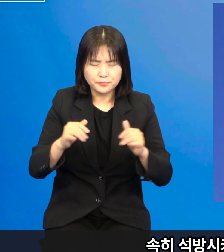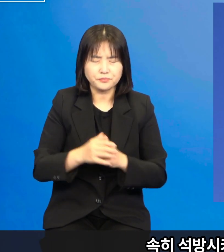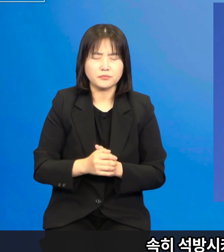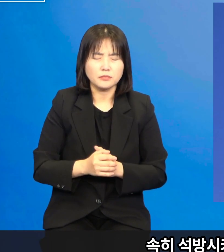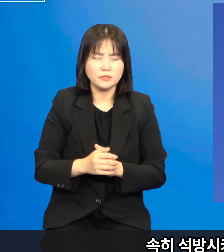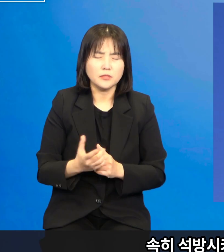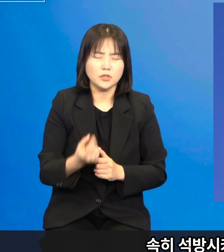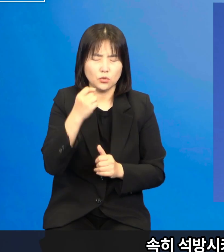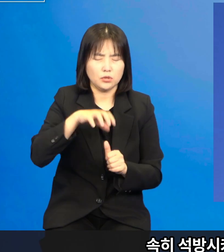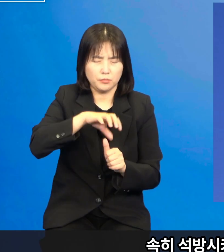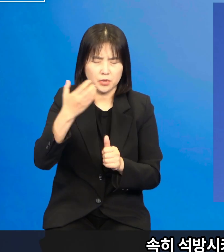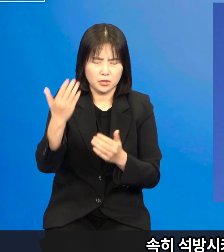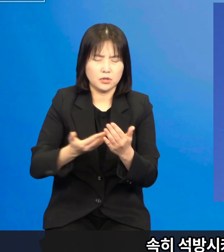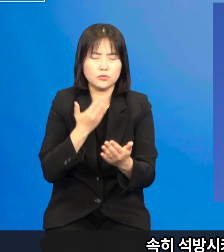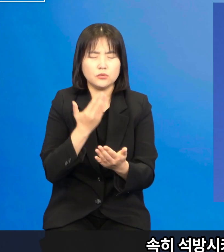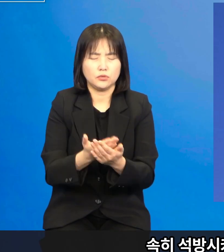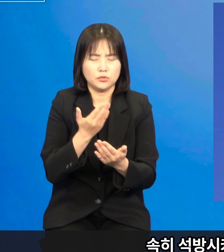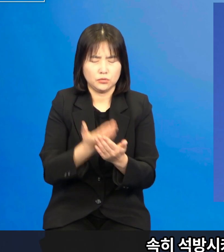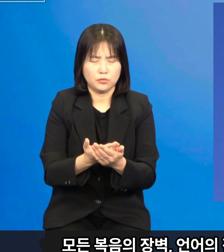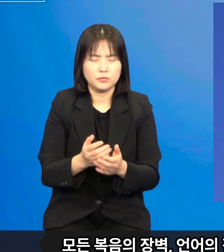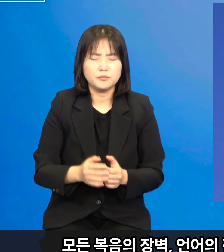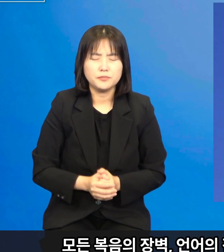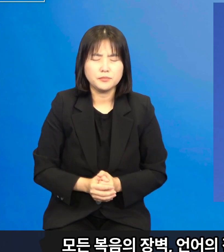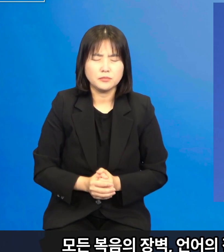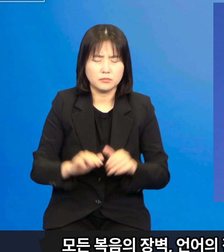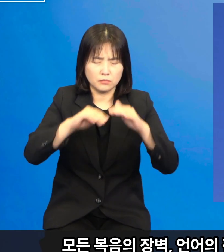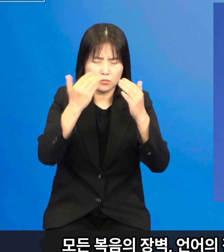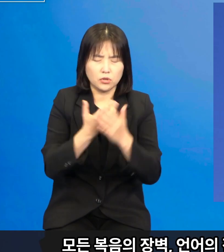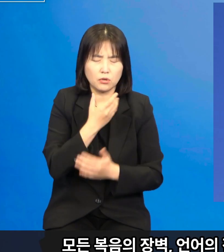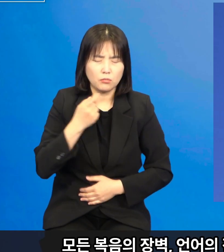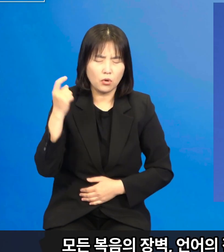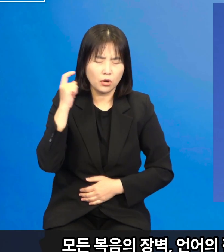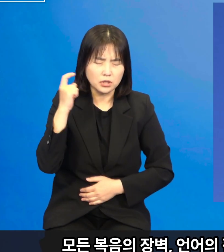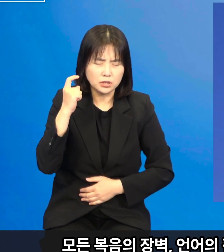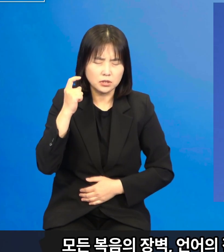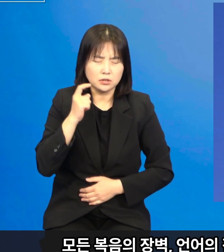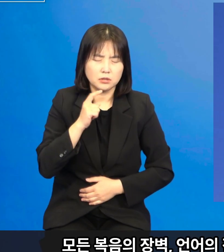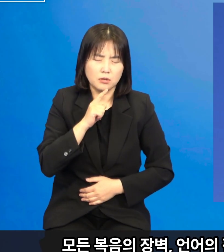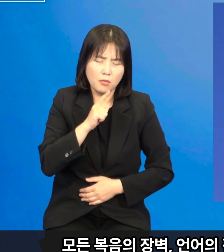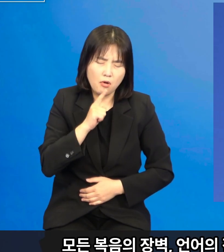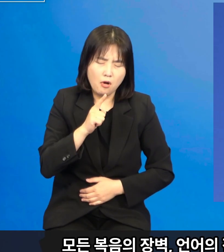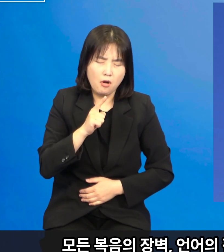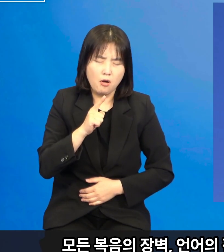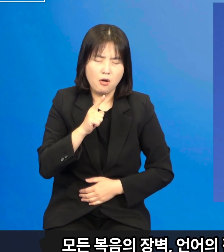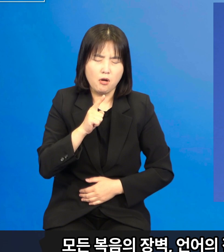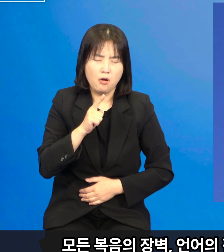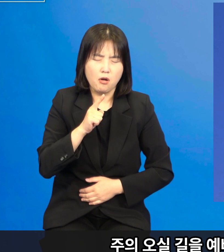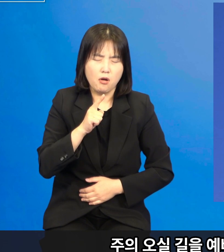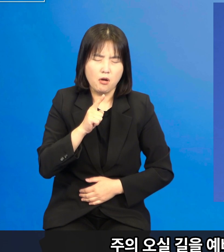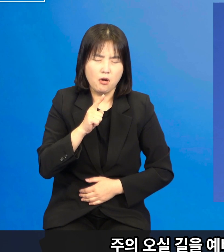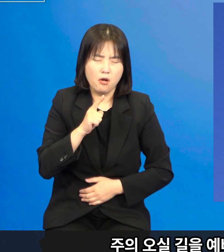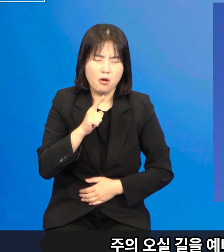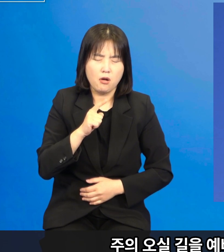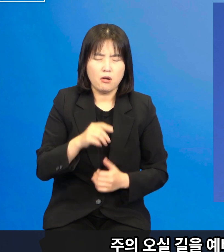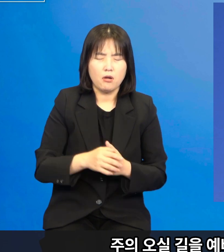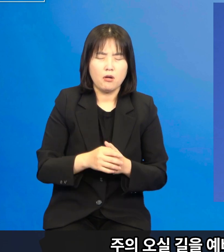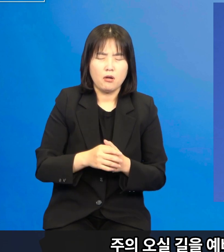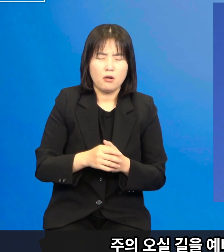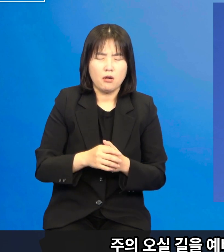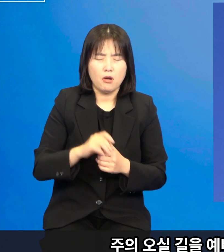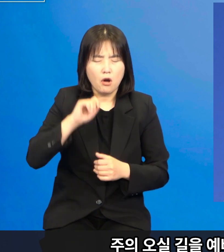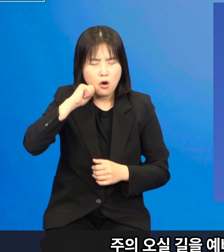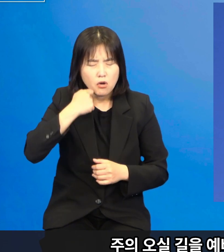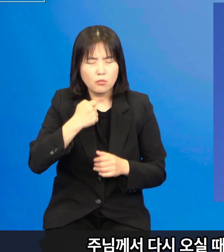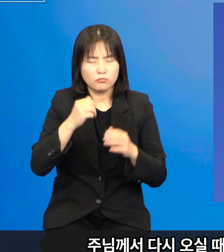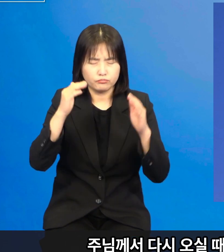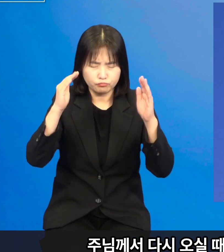속히 석방시켜 주시옵시고, 모든 복음의 장벽, 언어의 장벽, 문화의 장벽이 무너져 주의 오실 길을 예비하는 자들이